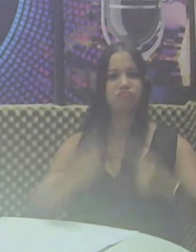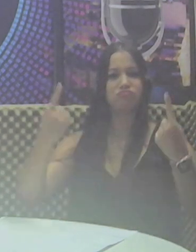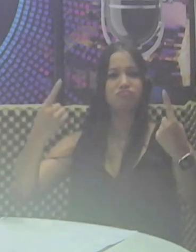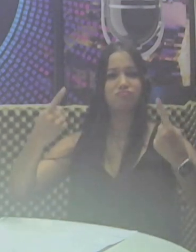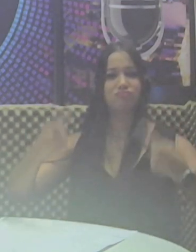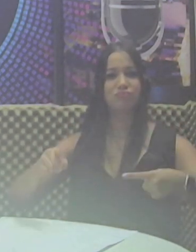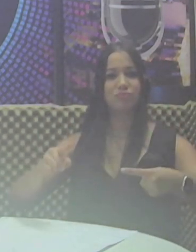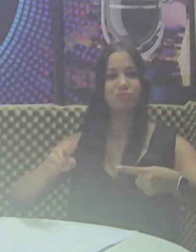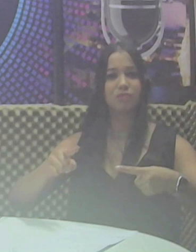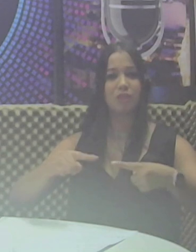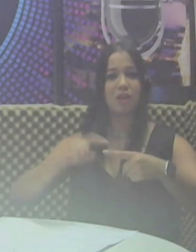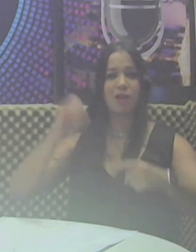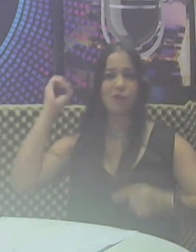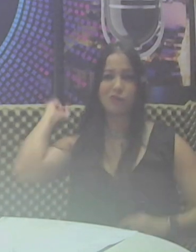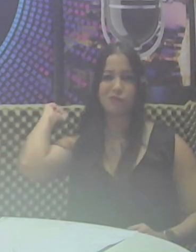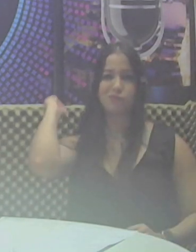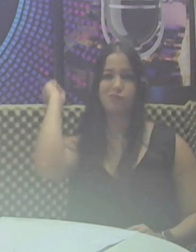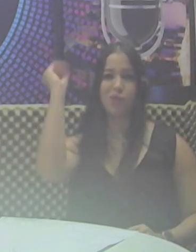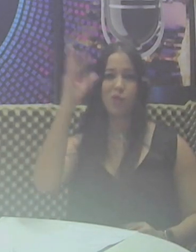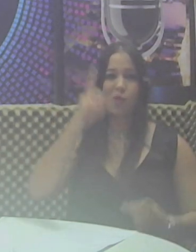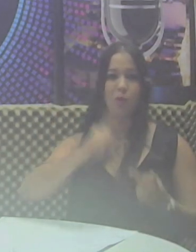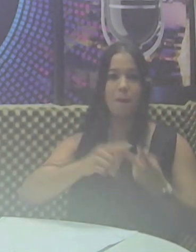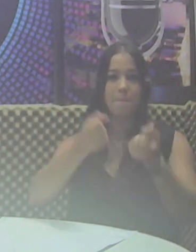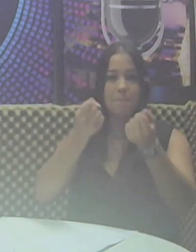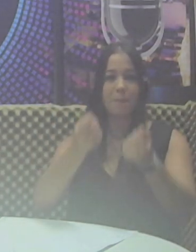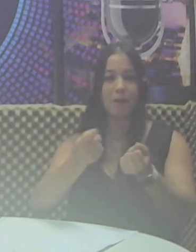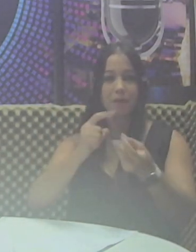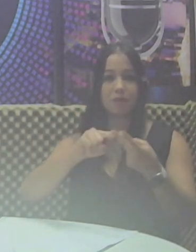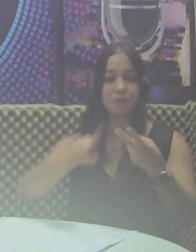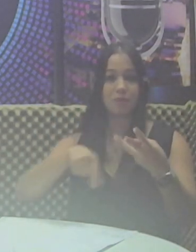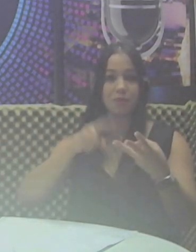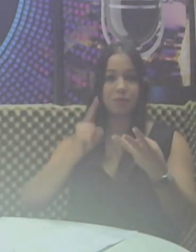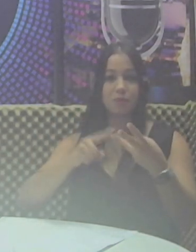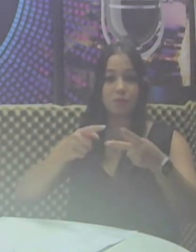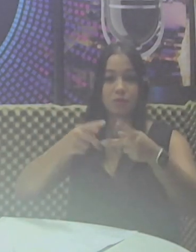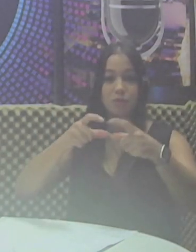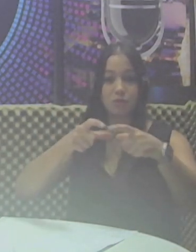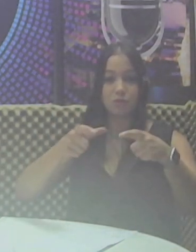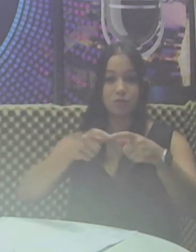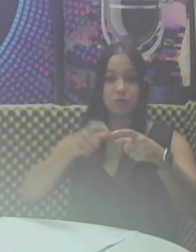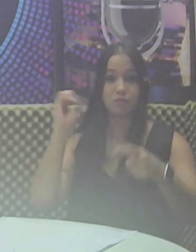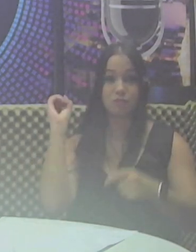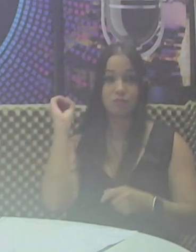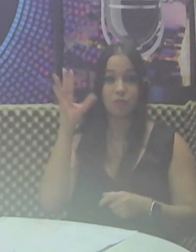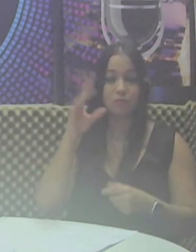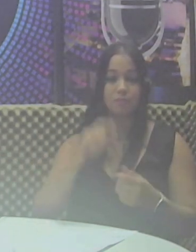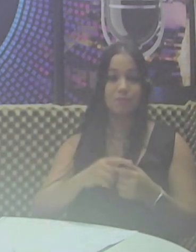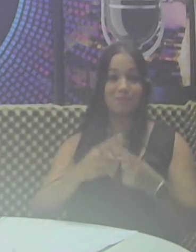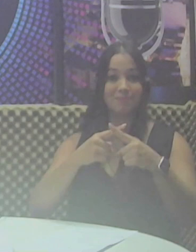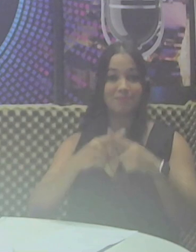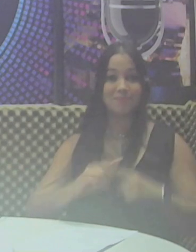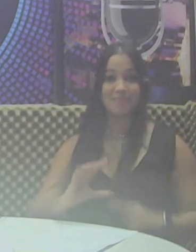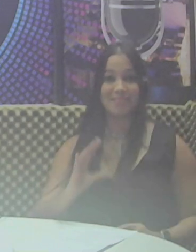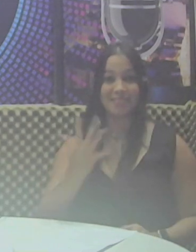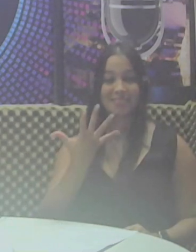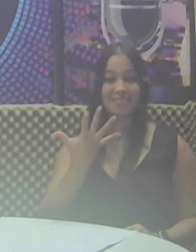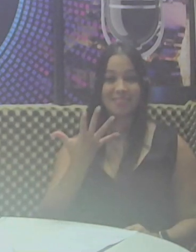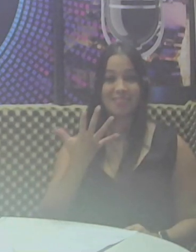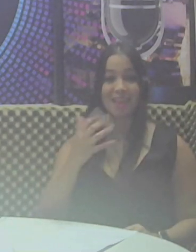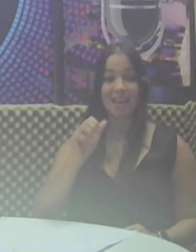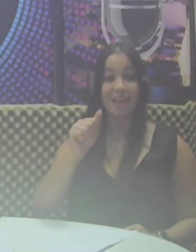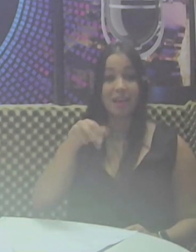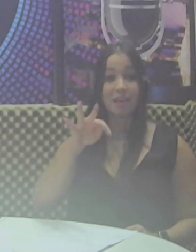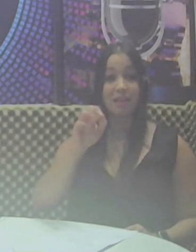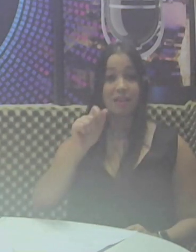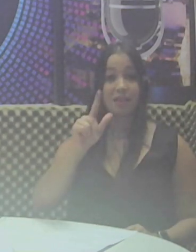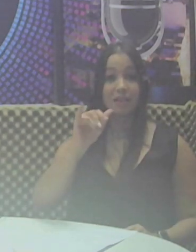dardo, arremesso de peso e lançamento de disco. A competição será realizada em Antália, na Turquia, entre